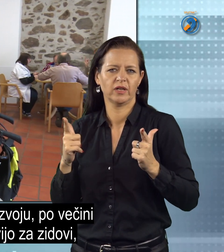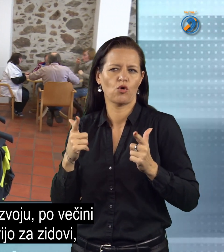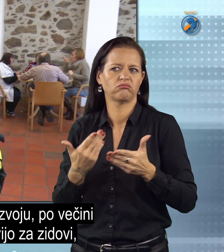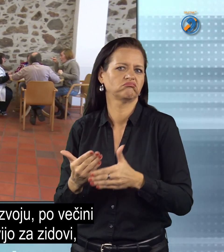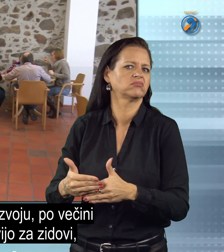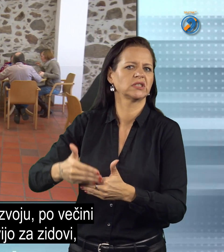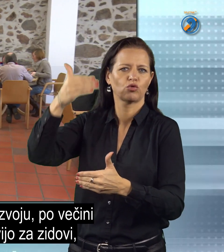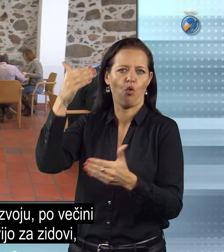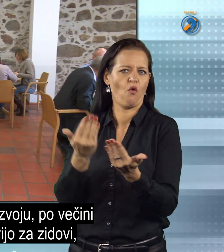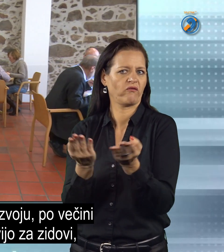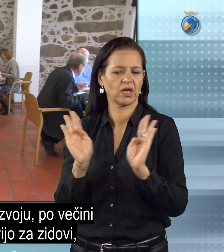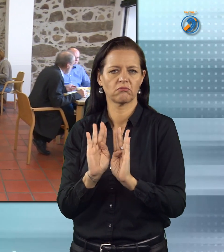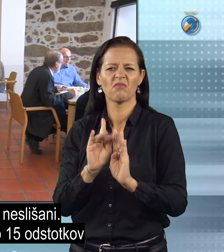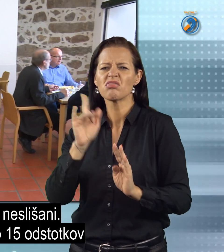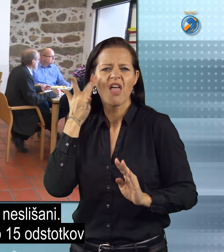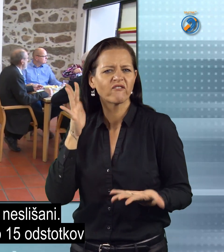in neslišani.